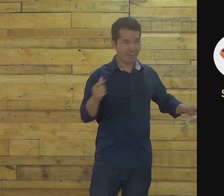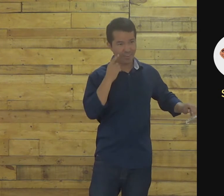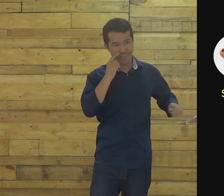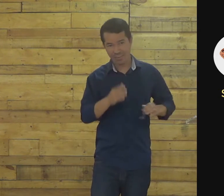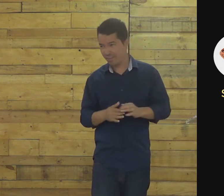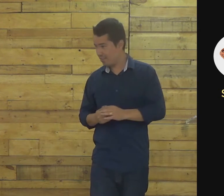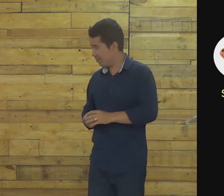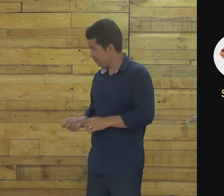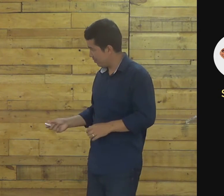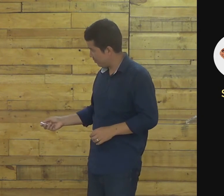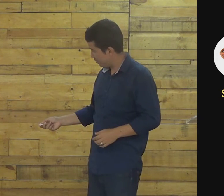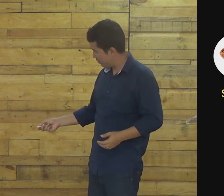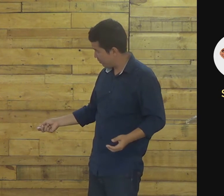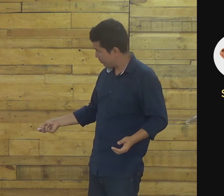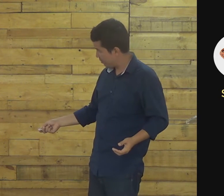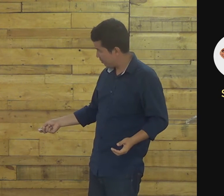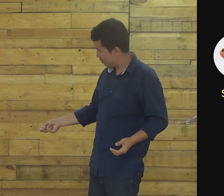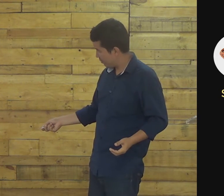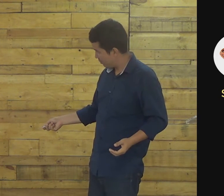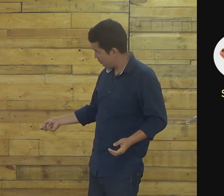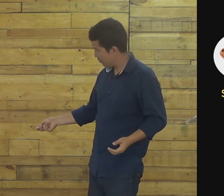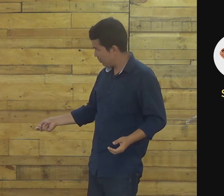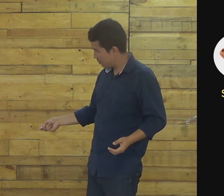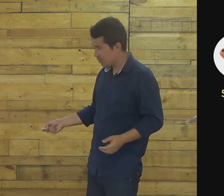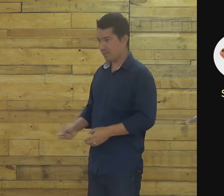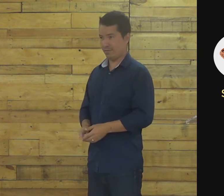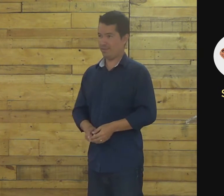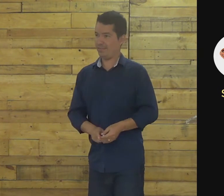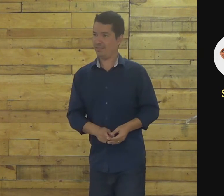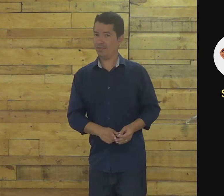Entende? É isso. Olha só.